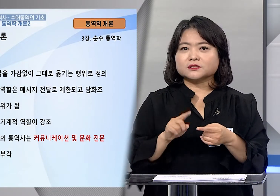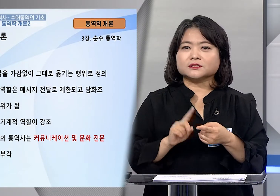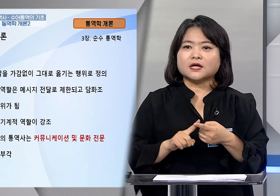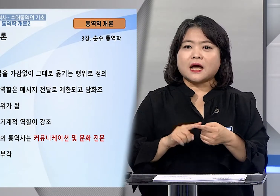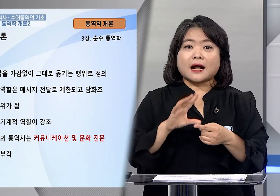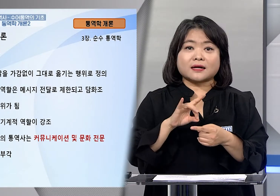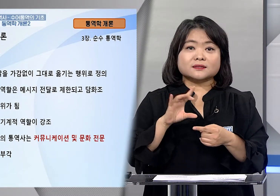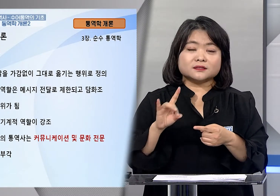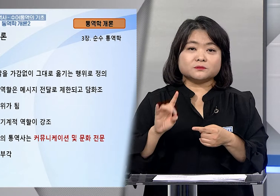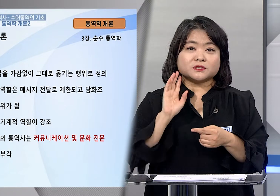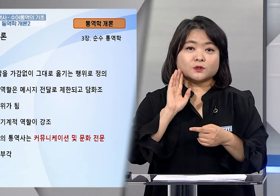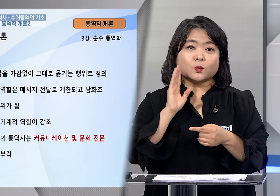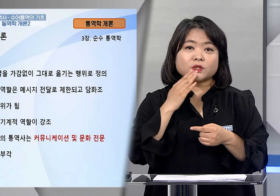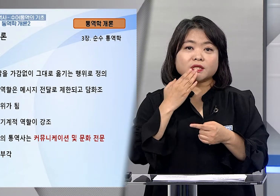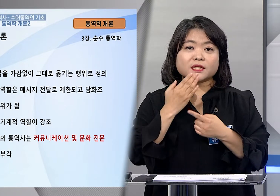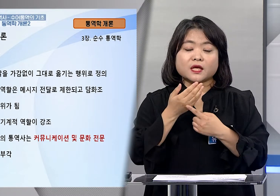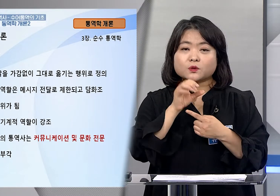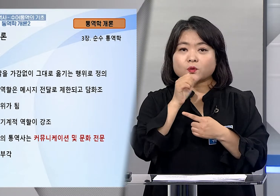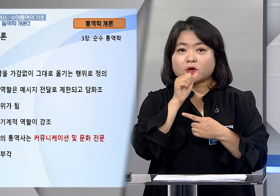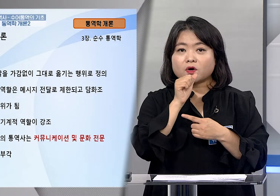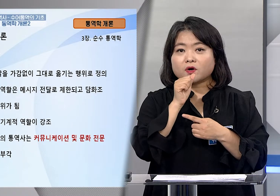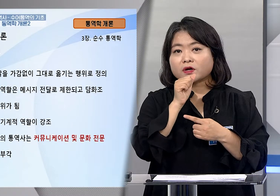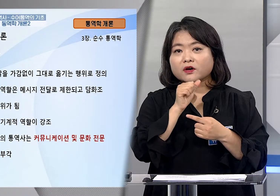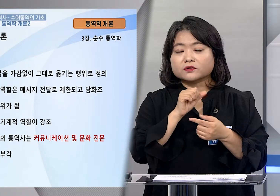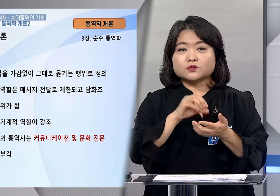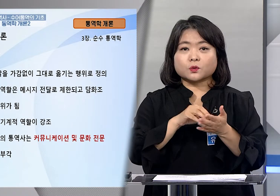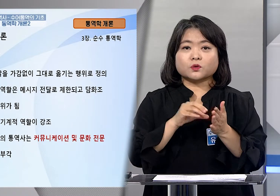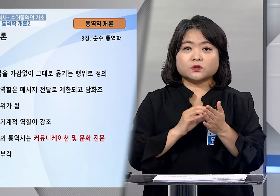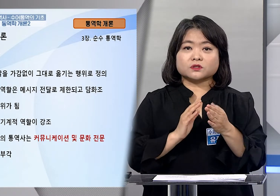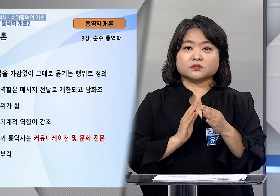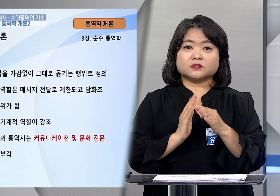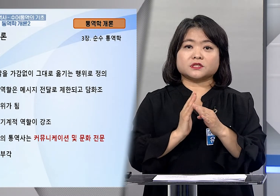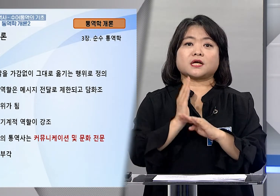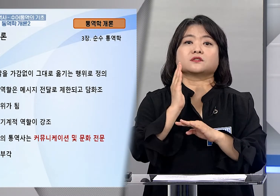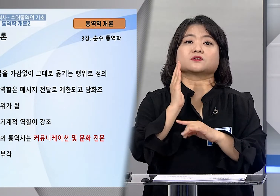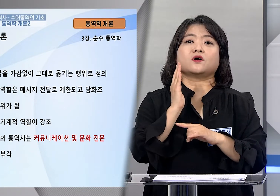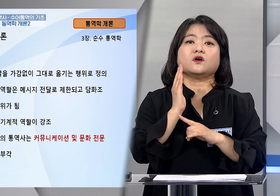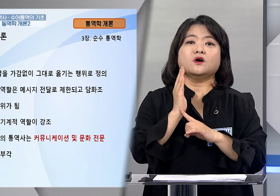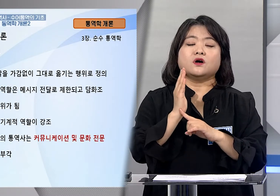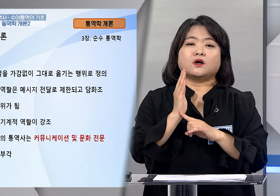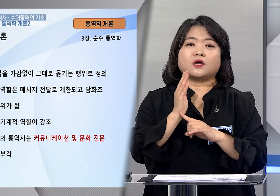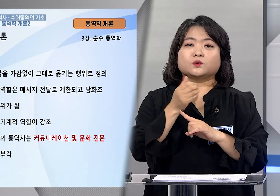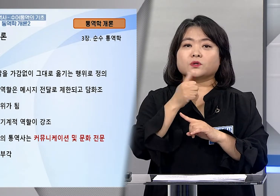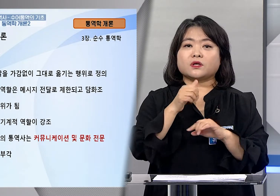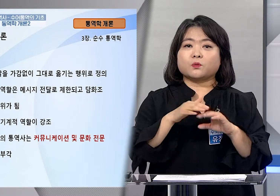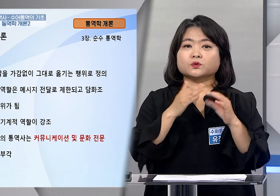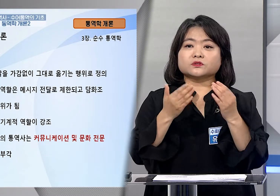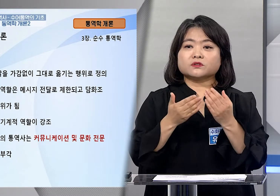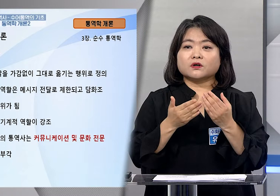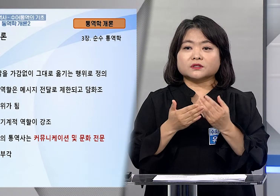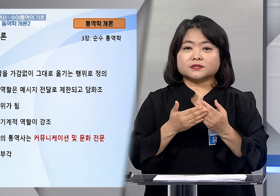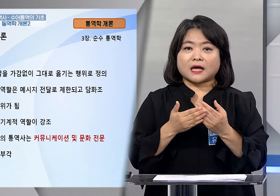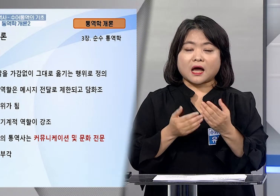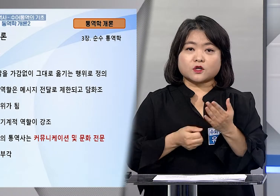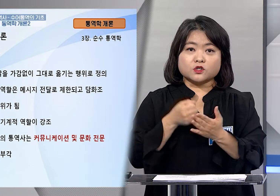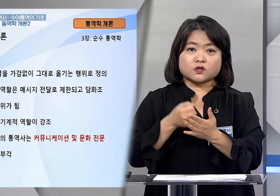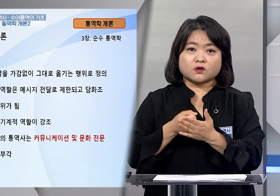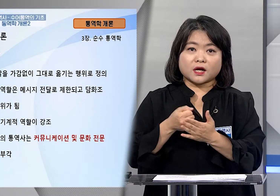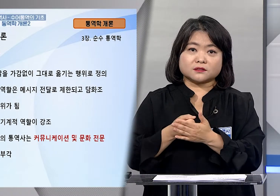가끔 이제 농인의 통역의 어떤 정도를 지나쳐서 농인의 모든 것을 다 결정까지